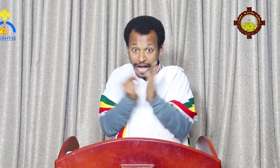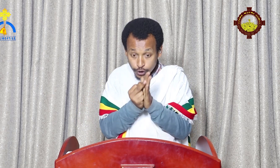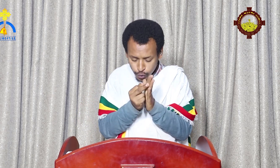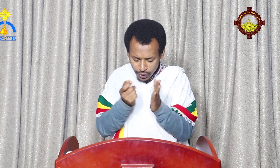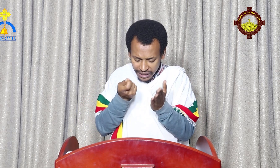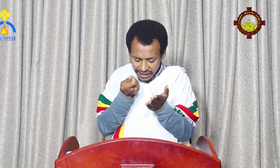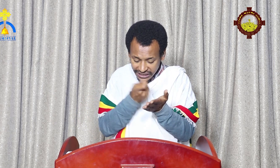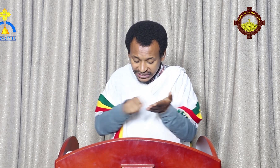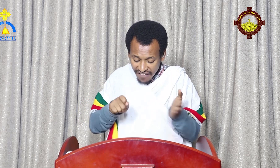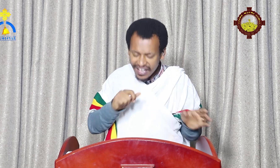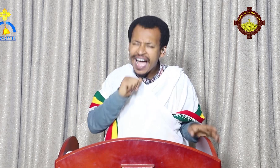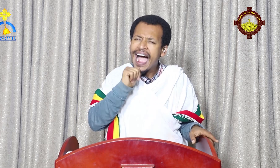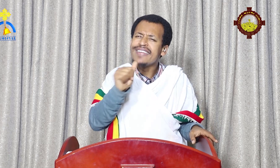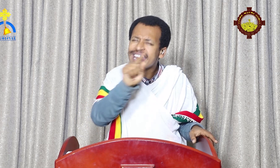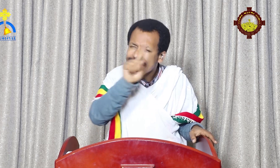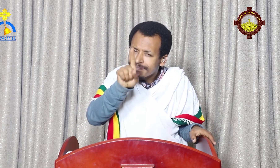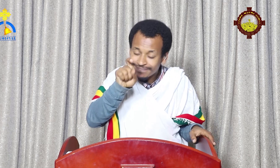በሕጋችሁ የተጻፈ አይደለም?